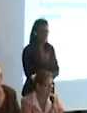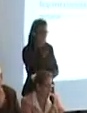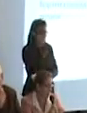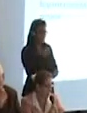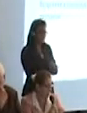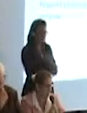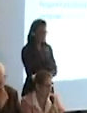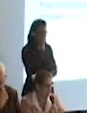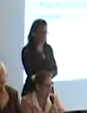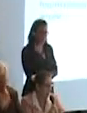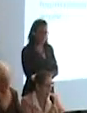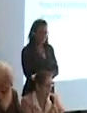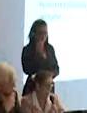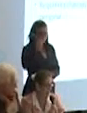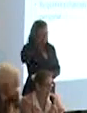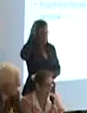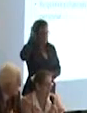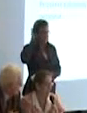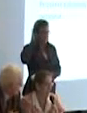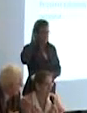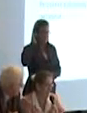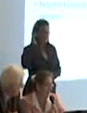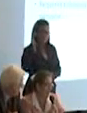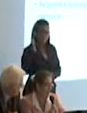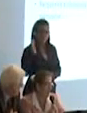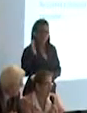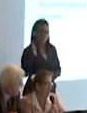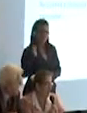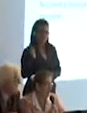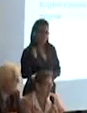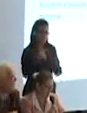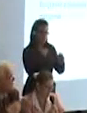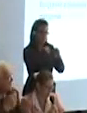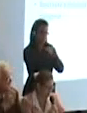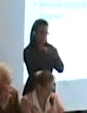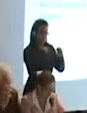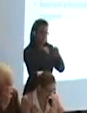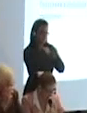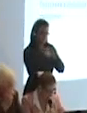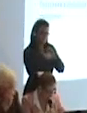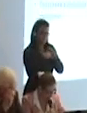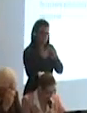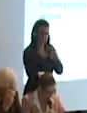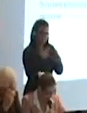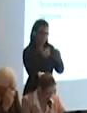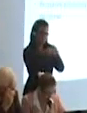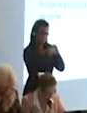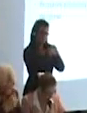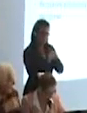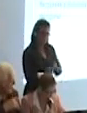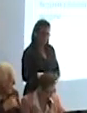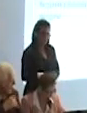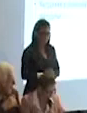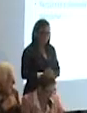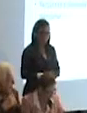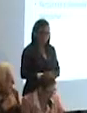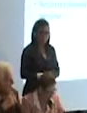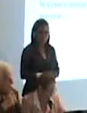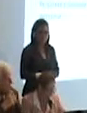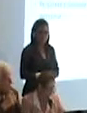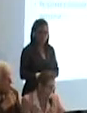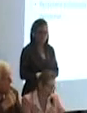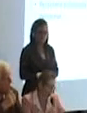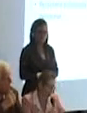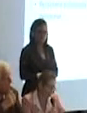lo podemos como remitir a Daniel para que él pueda, vía correo, ayudarnos a resolver la duda.